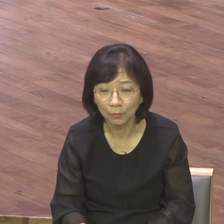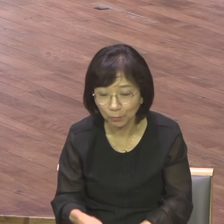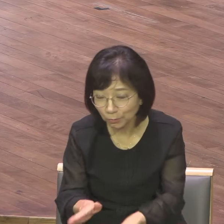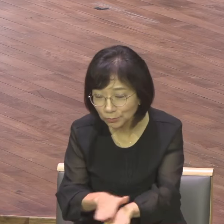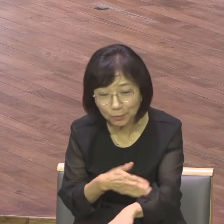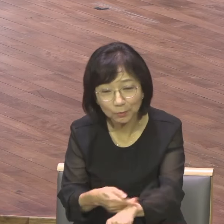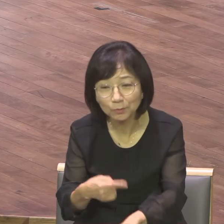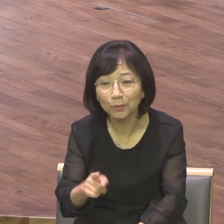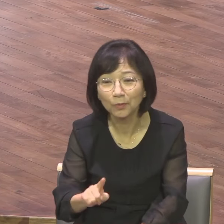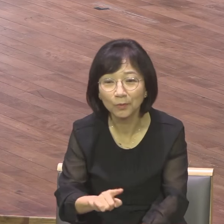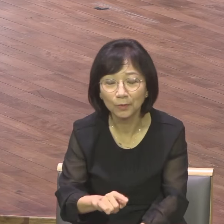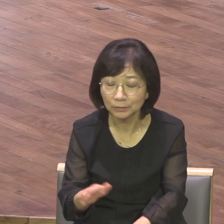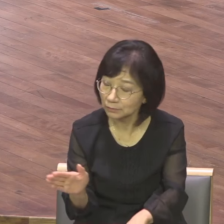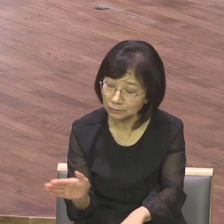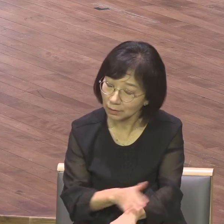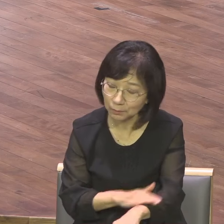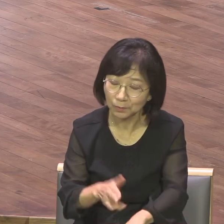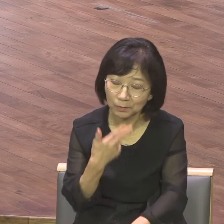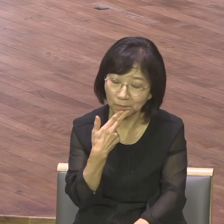그런데